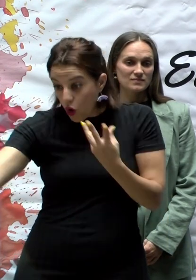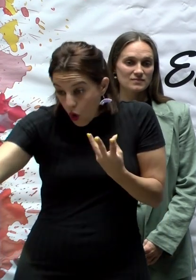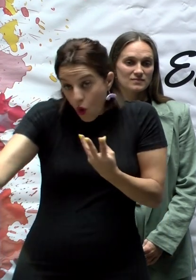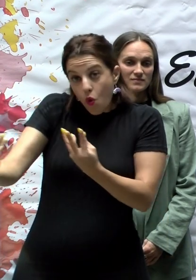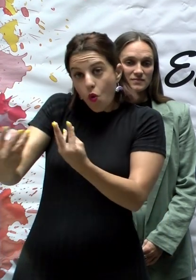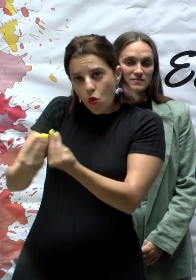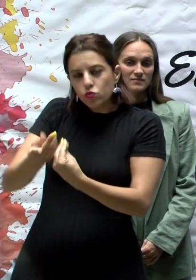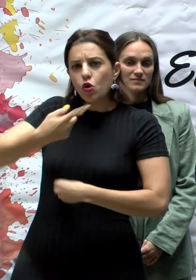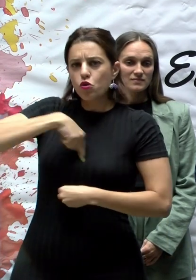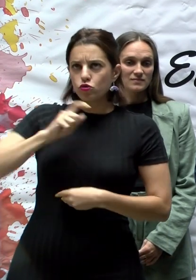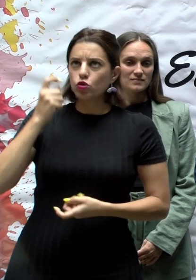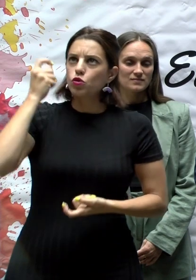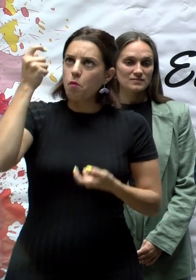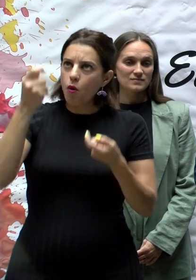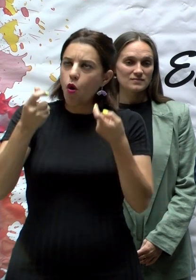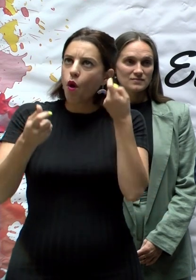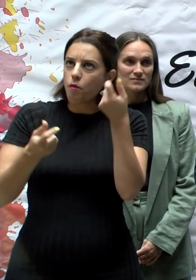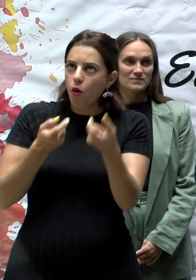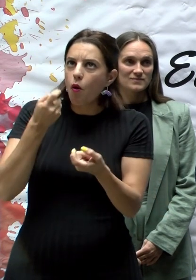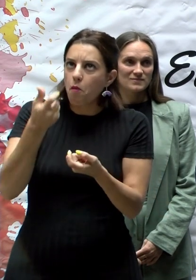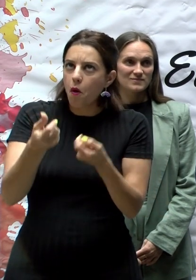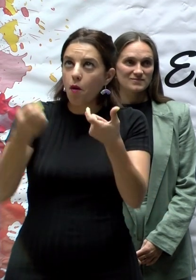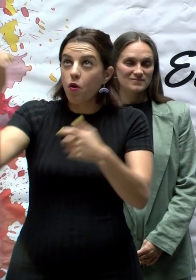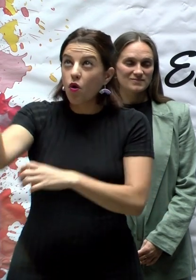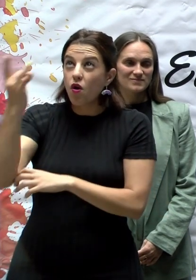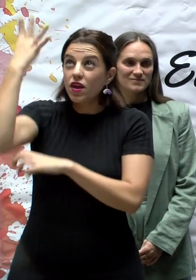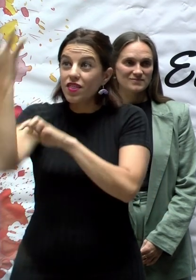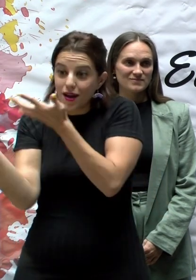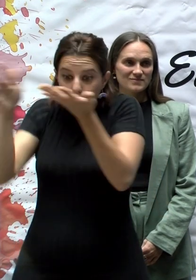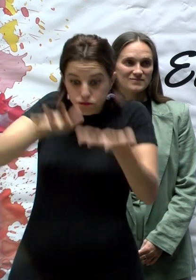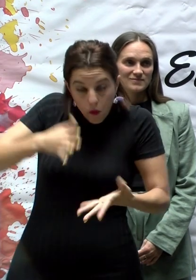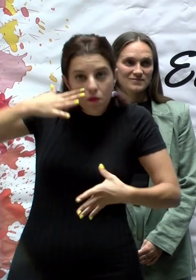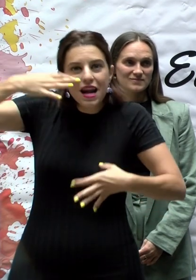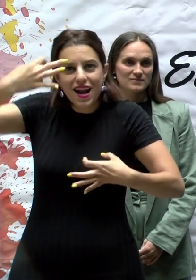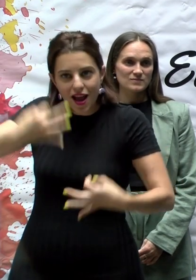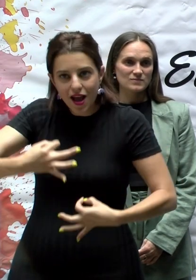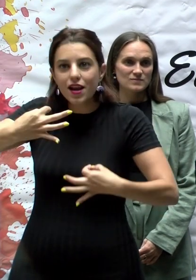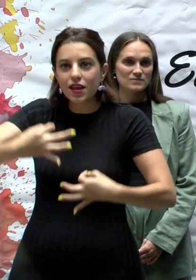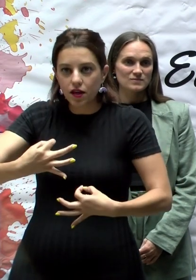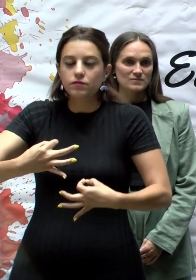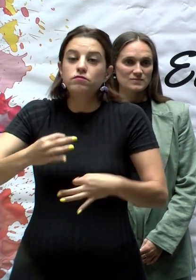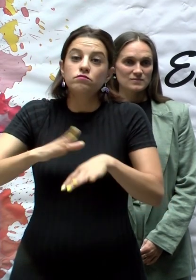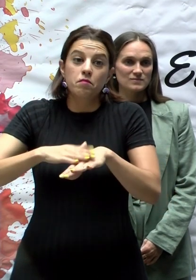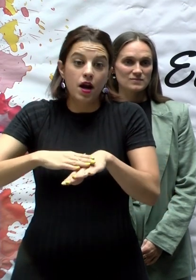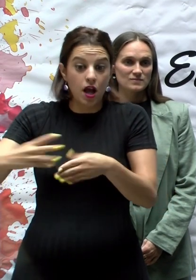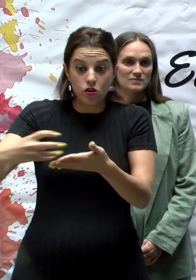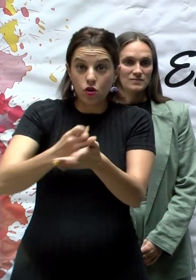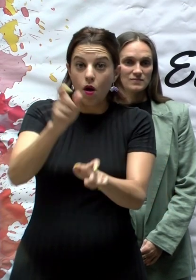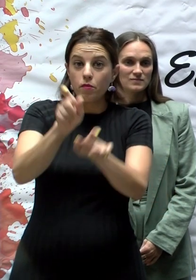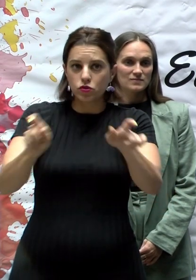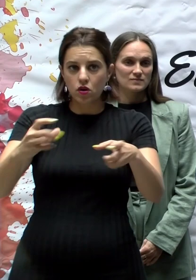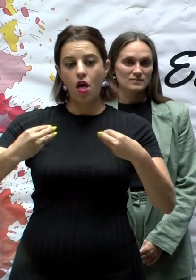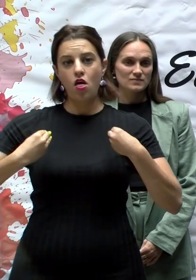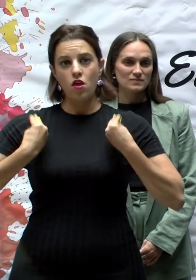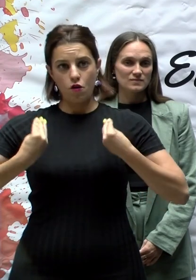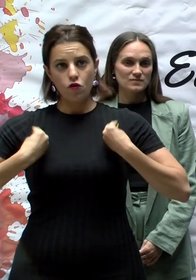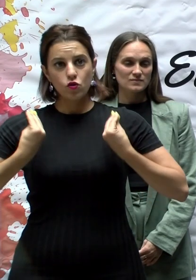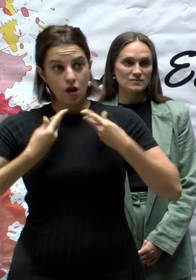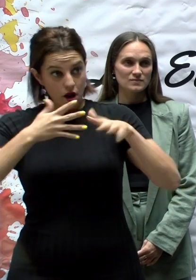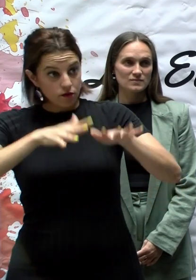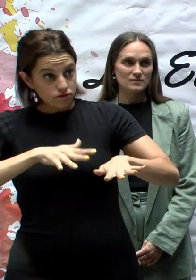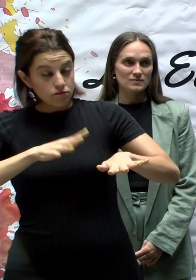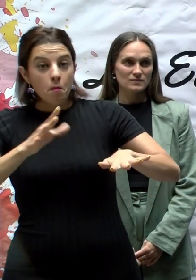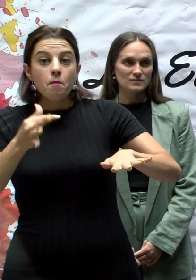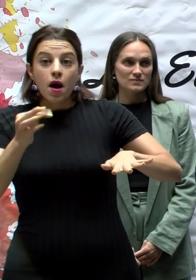esta idea, y aquí la tenemos, ¿no? Para el disfrute de no, ya no solo de los docentes y los maestros y maestras que se merecen tener